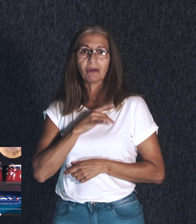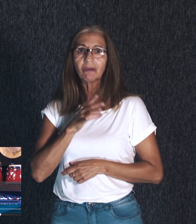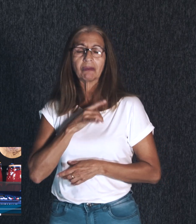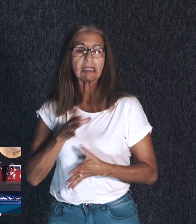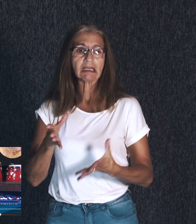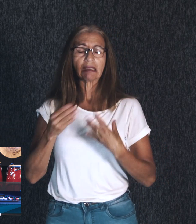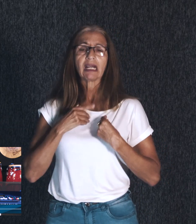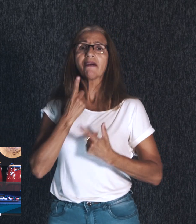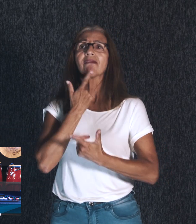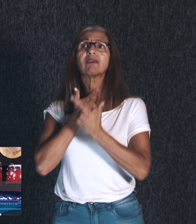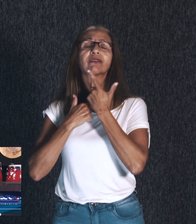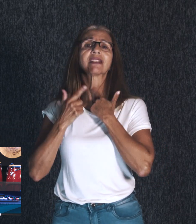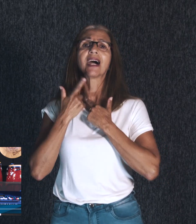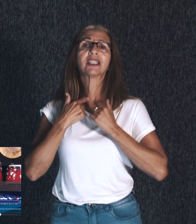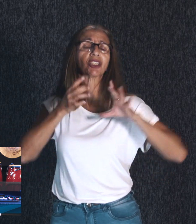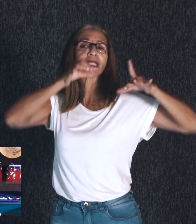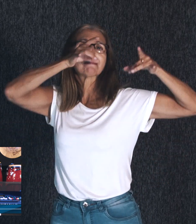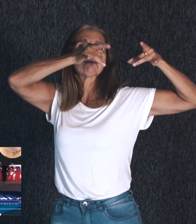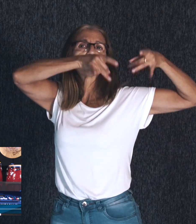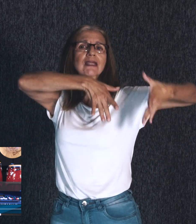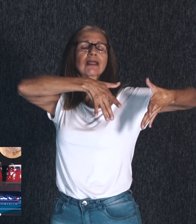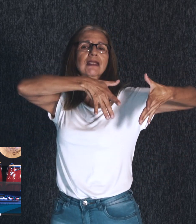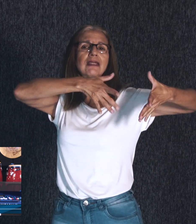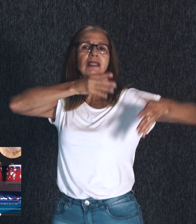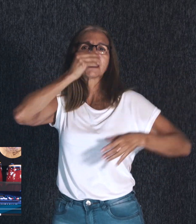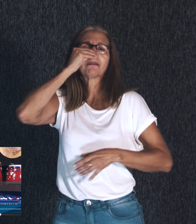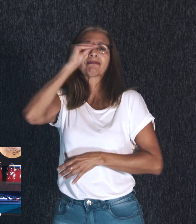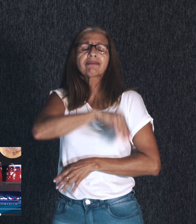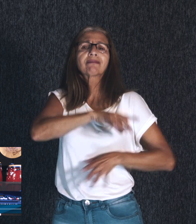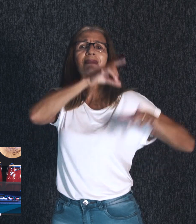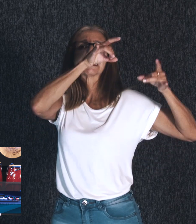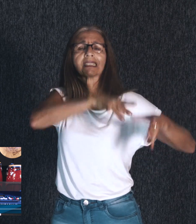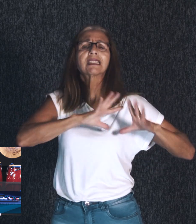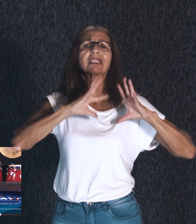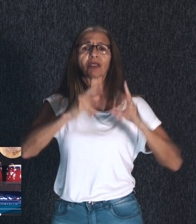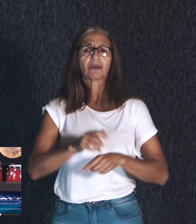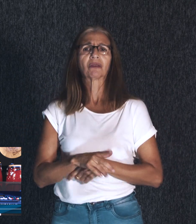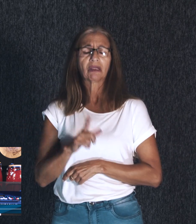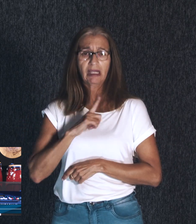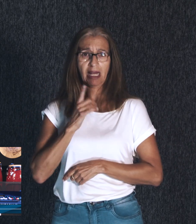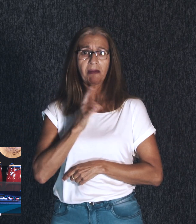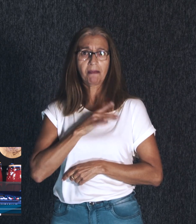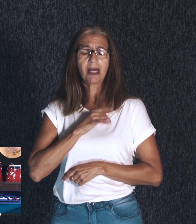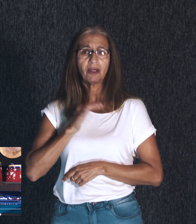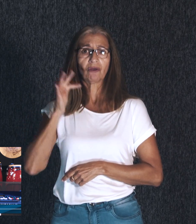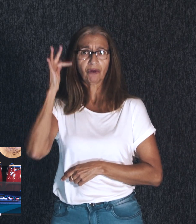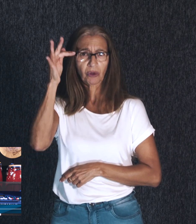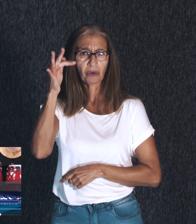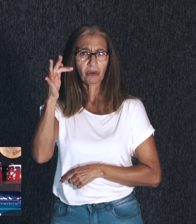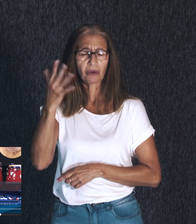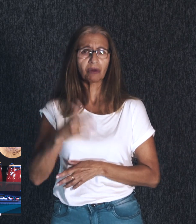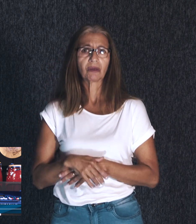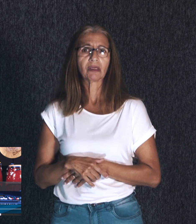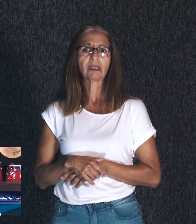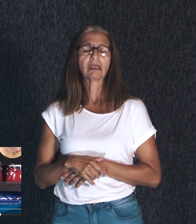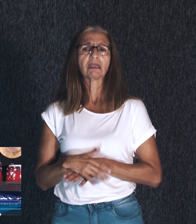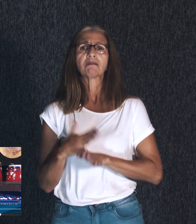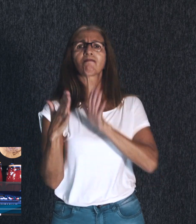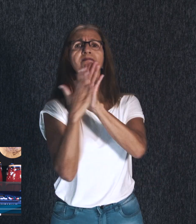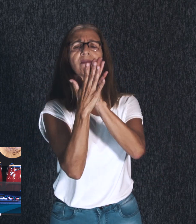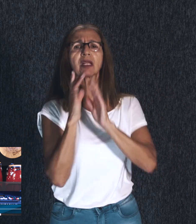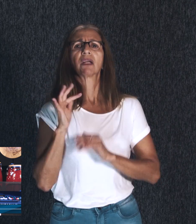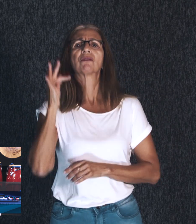recuar. Você está com medo de encarar aquilo que virá pela frente? Você tem medo?